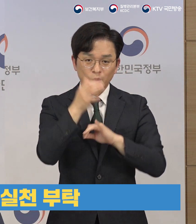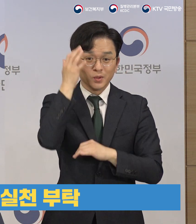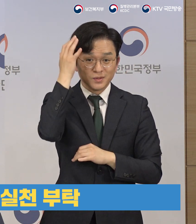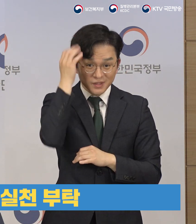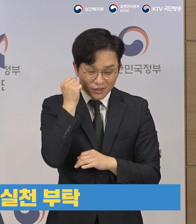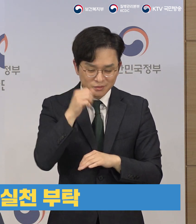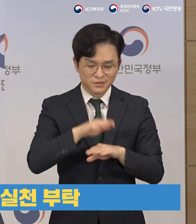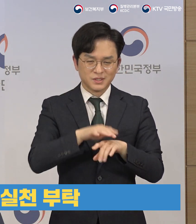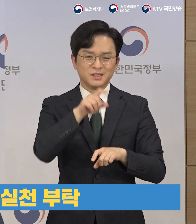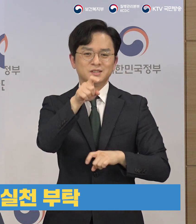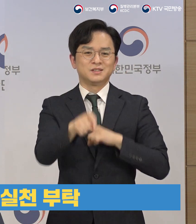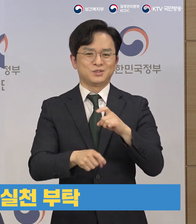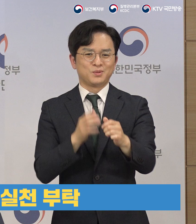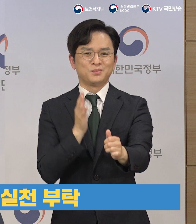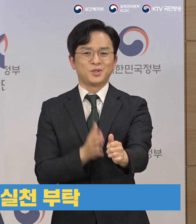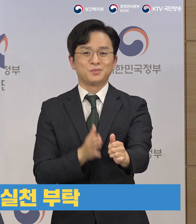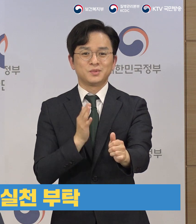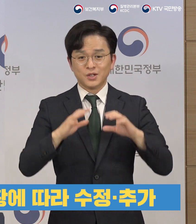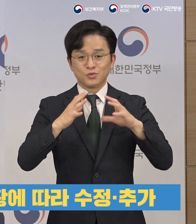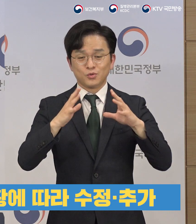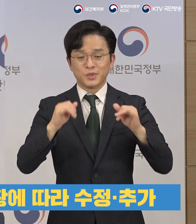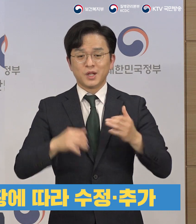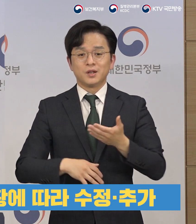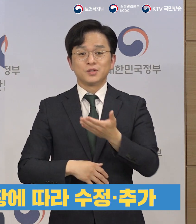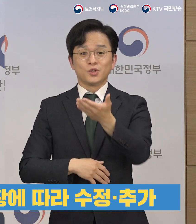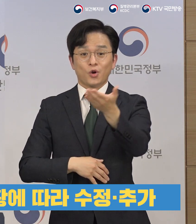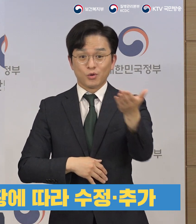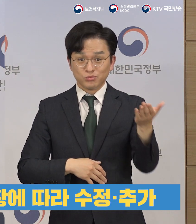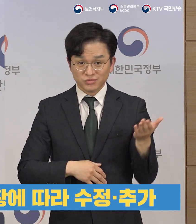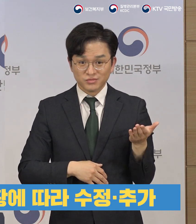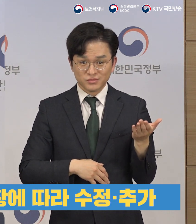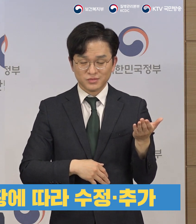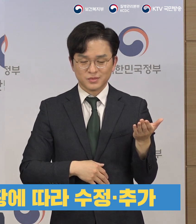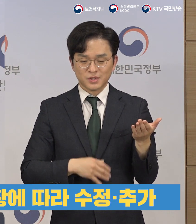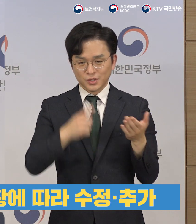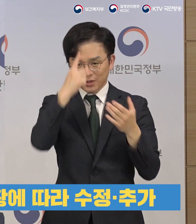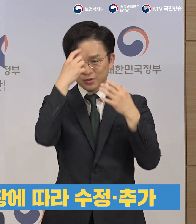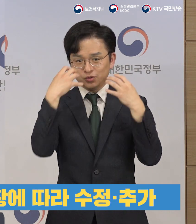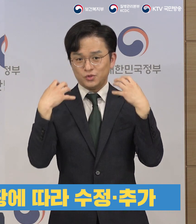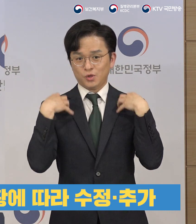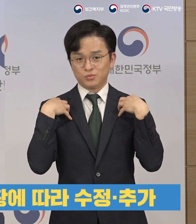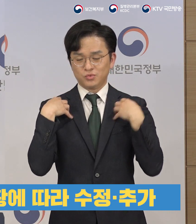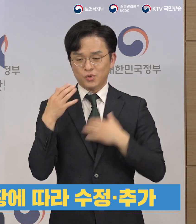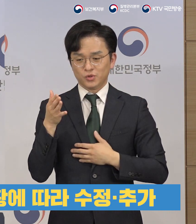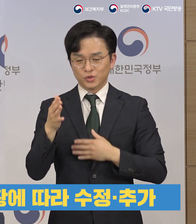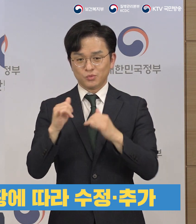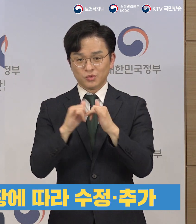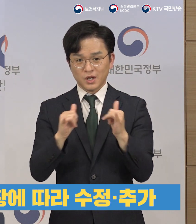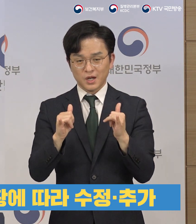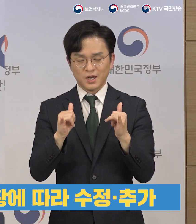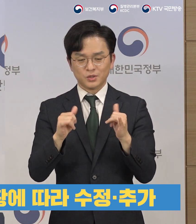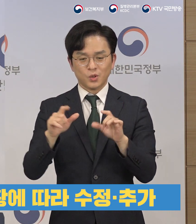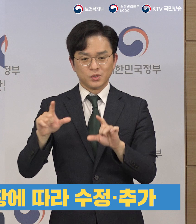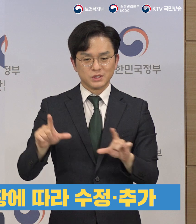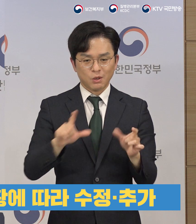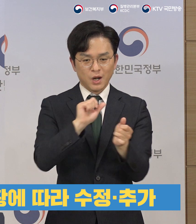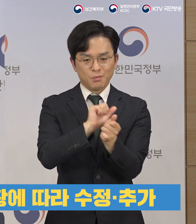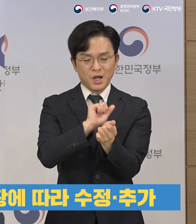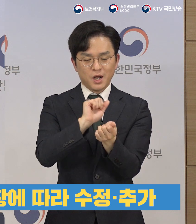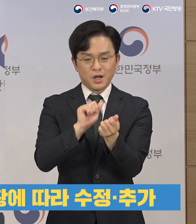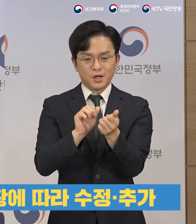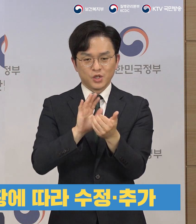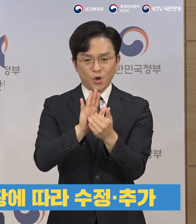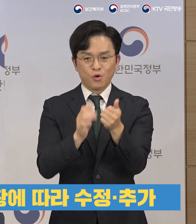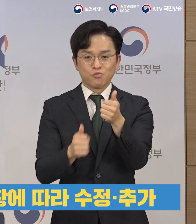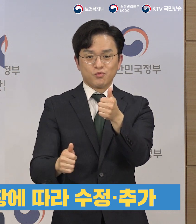노력해 주시기를 부탁드립니다 생활 박력 지침은 그동안 각 구 추 별로 국민 여러분과